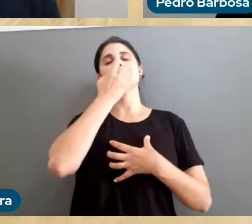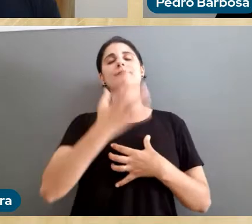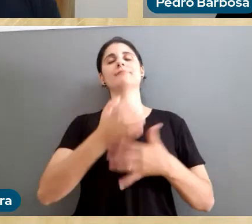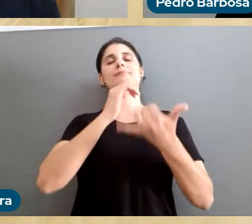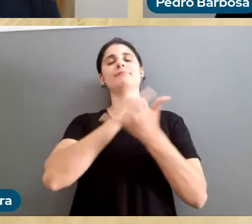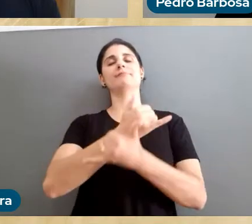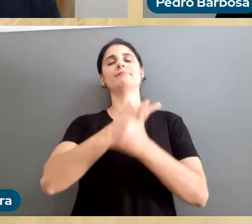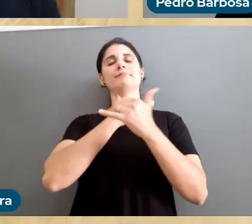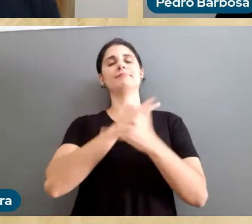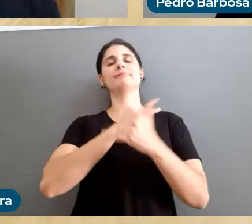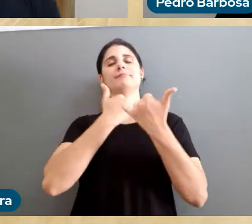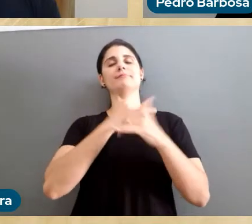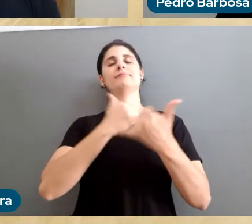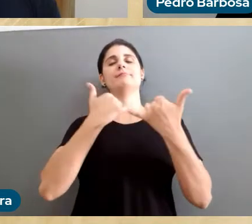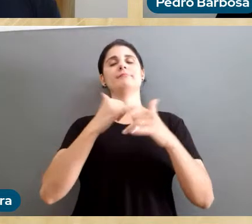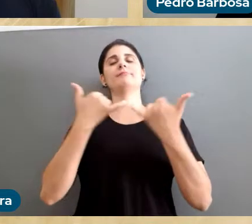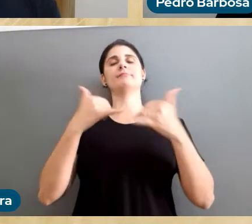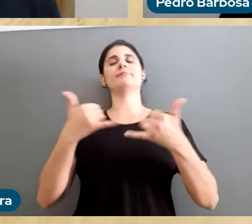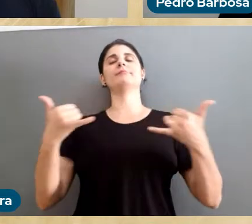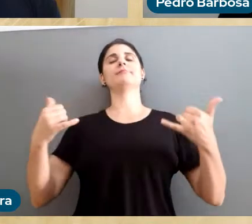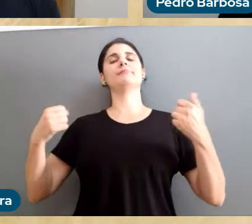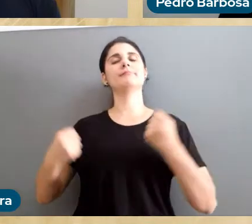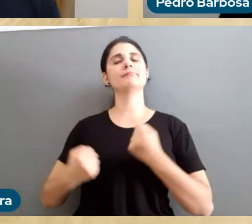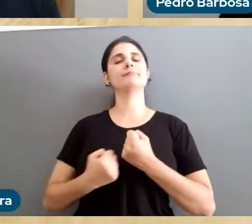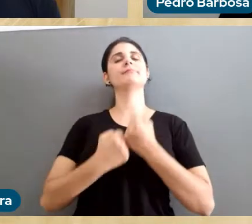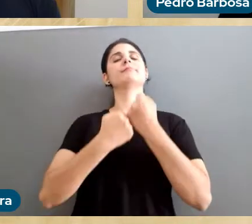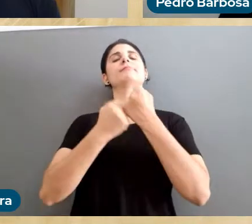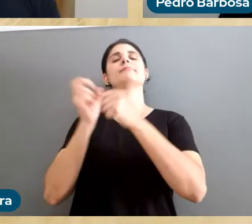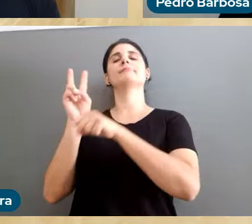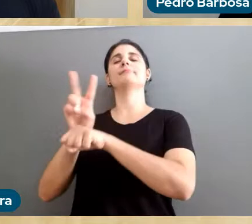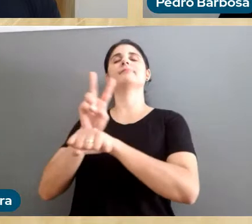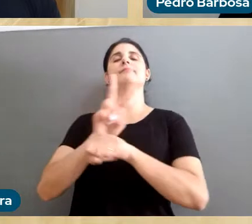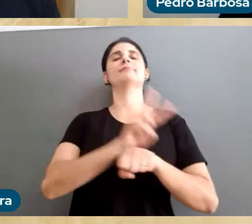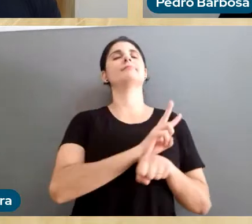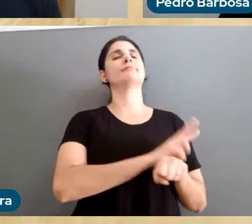amiga, que sempre nos ampara, nos protege, nos inspira.